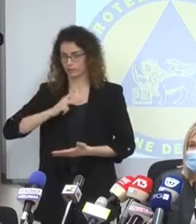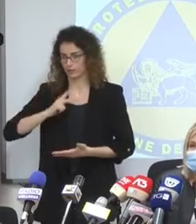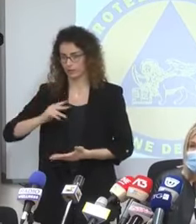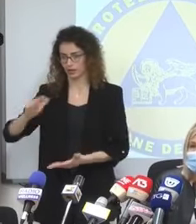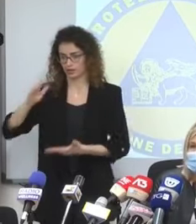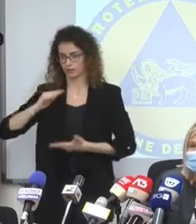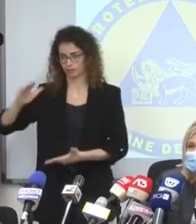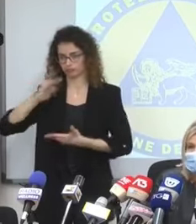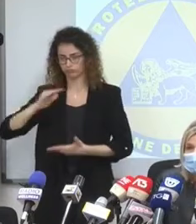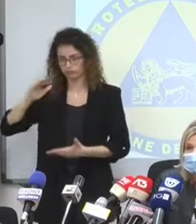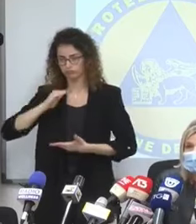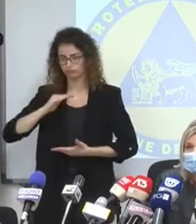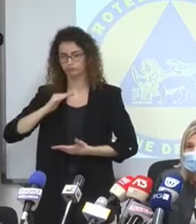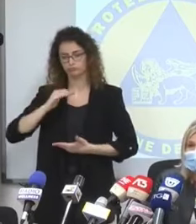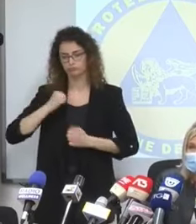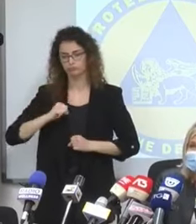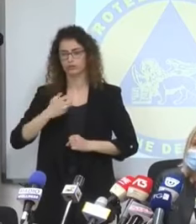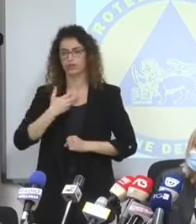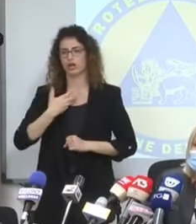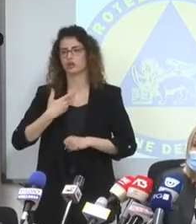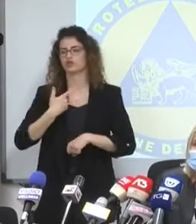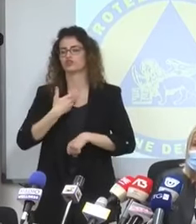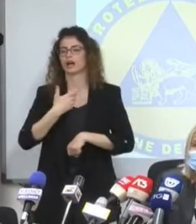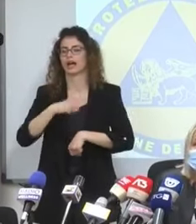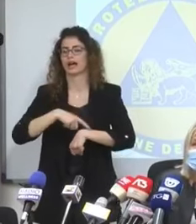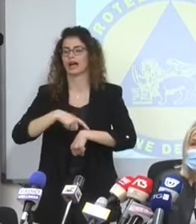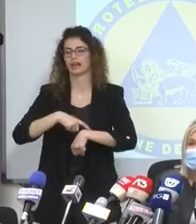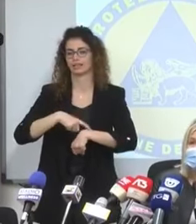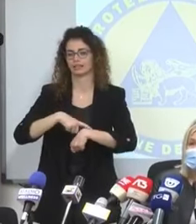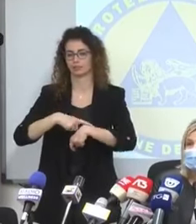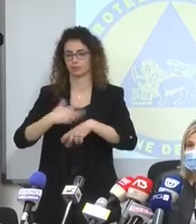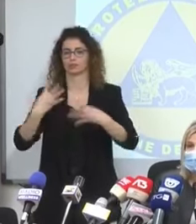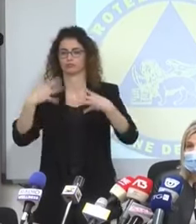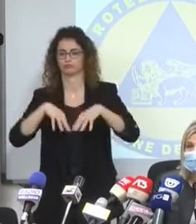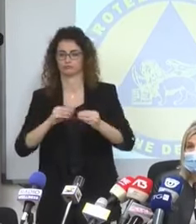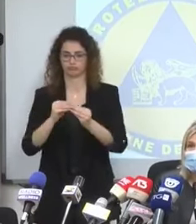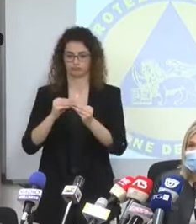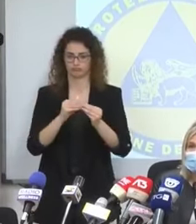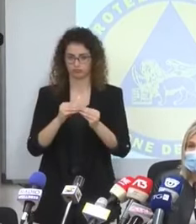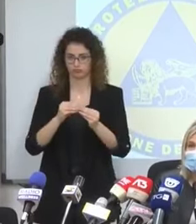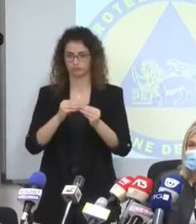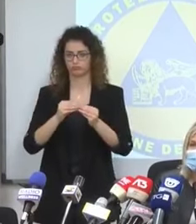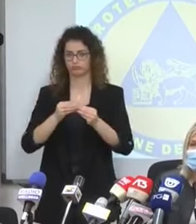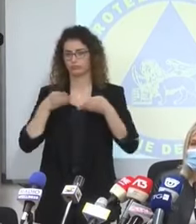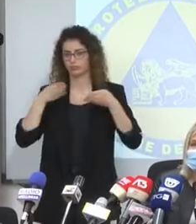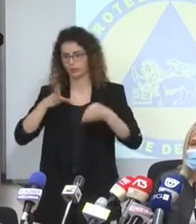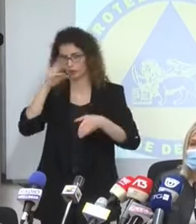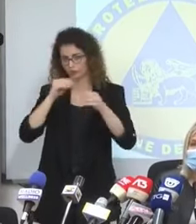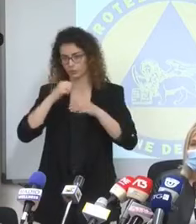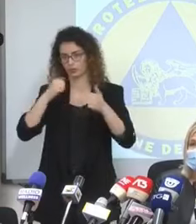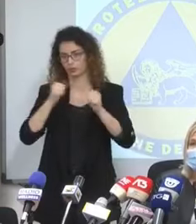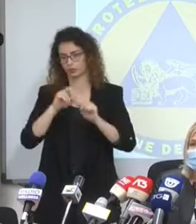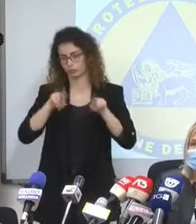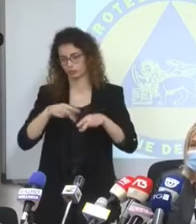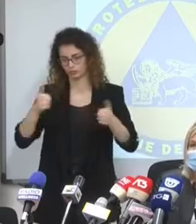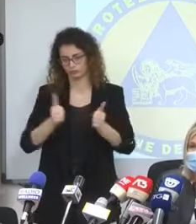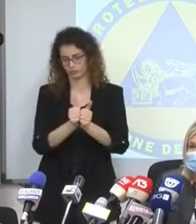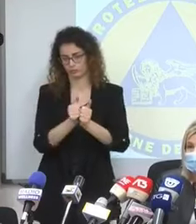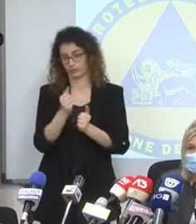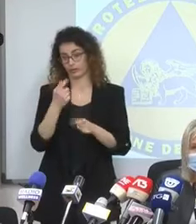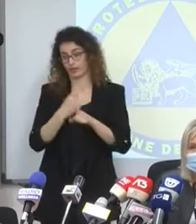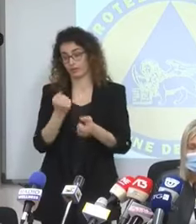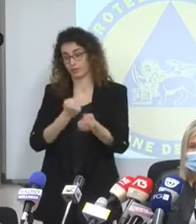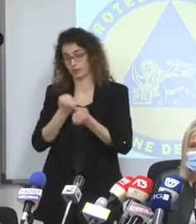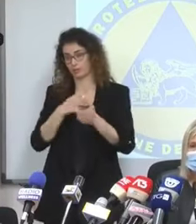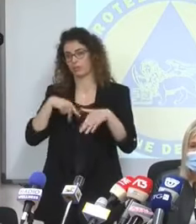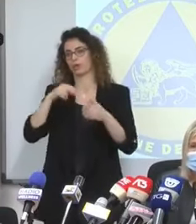maggiori insomma potrebbero essere, quindi abbiamo il tempo anche per fare tutta questa attività che è propedeutica poi per poter insomma firmare l'accordo, per avere l'accordo e